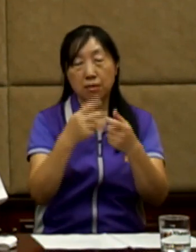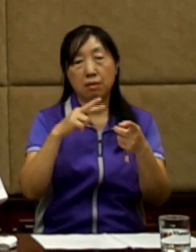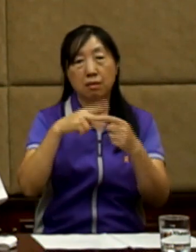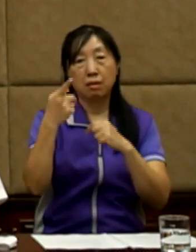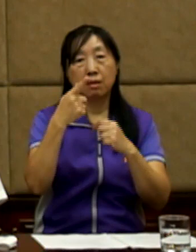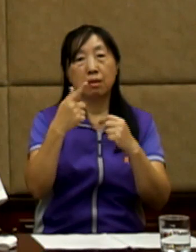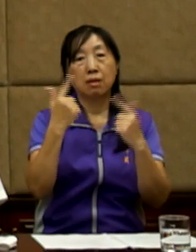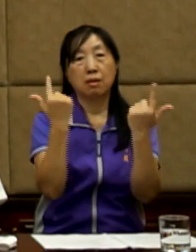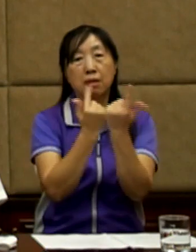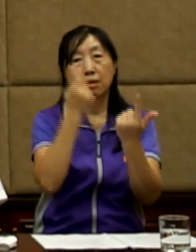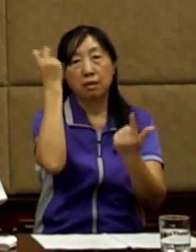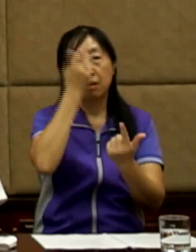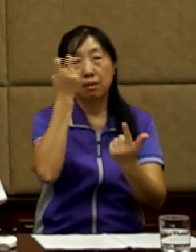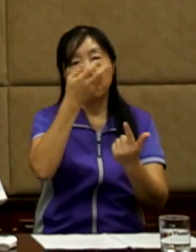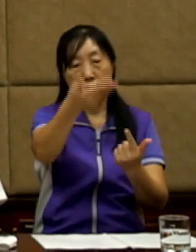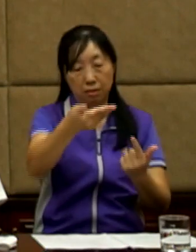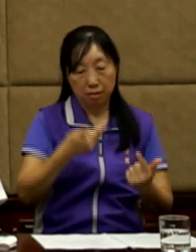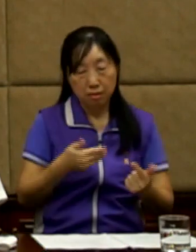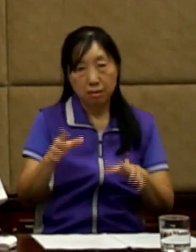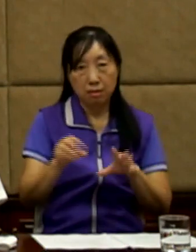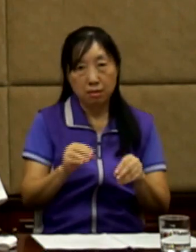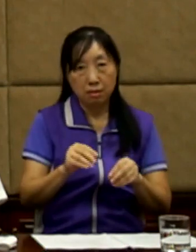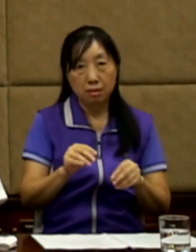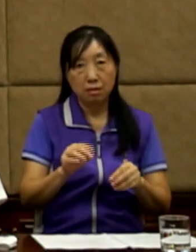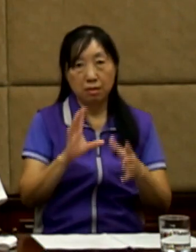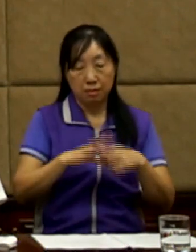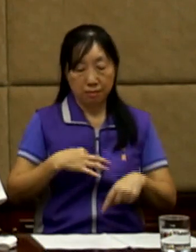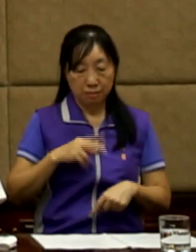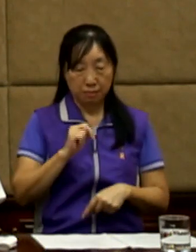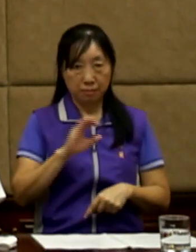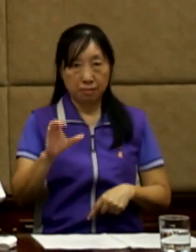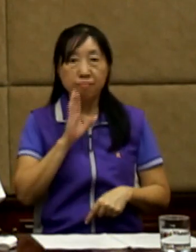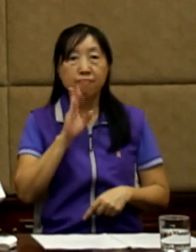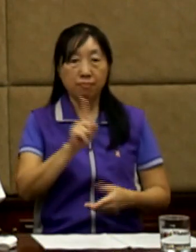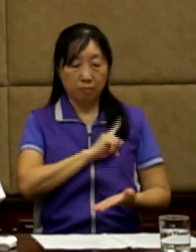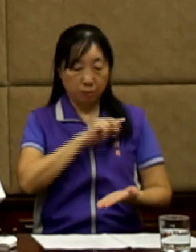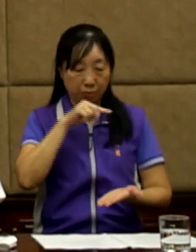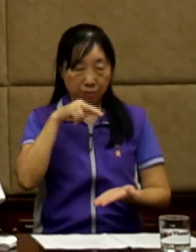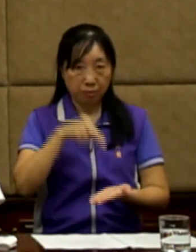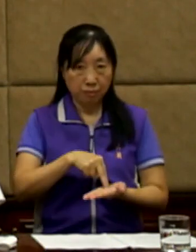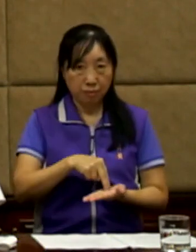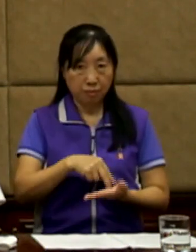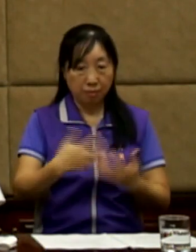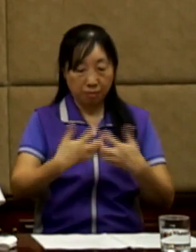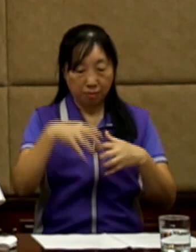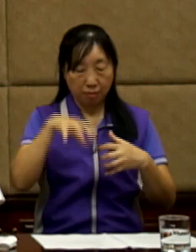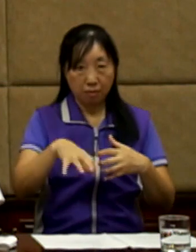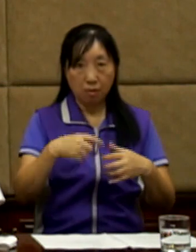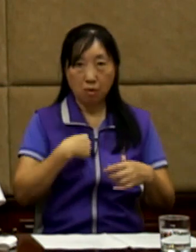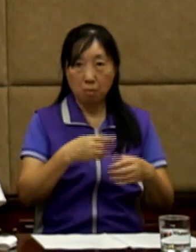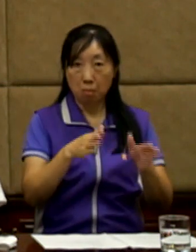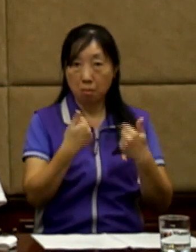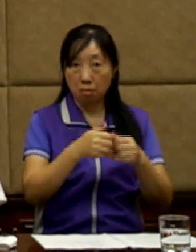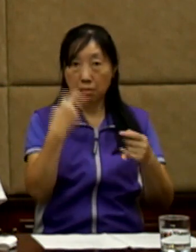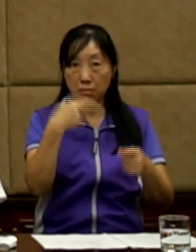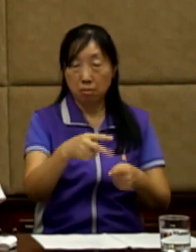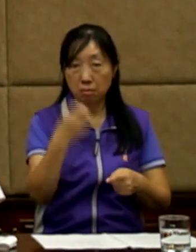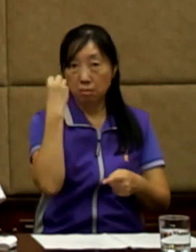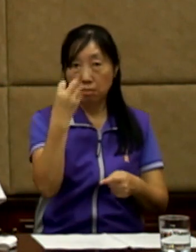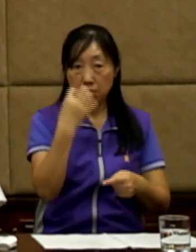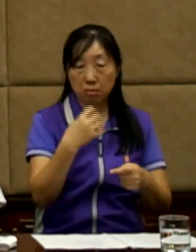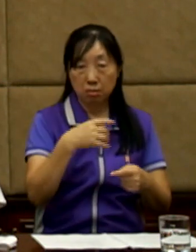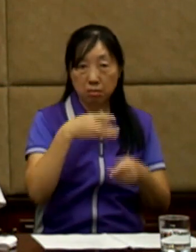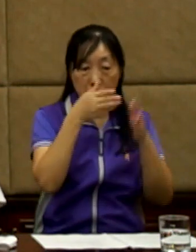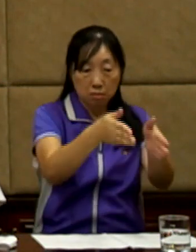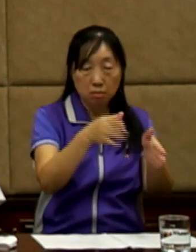资料嘛。那我们作为一个独立机关，我们不需要在这边对这个案子再重启调查吗？ 我想说